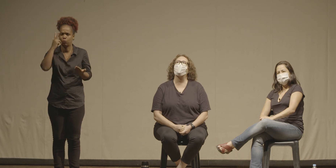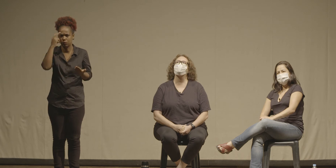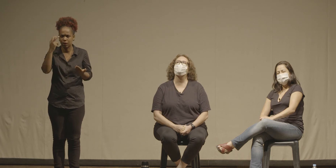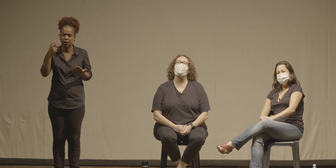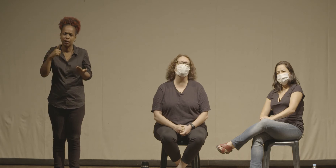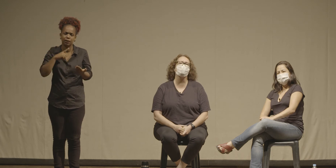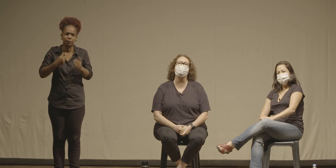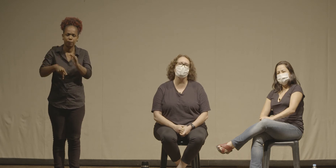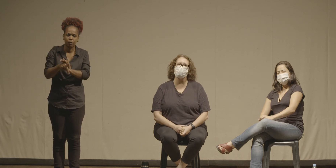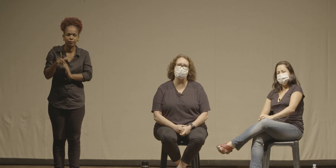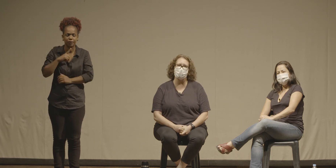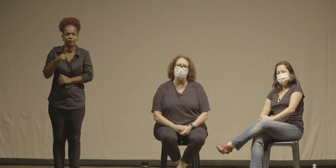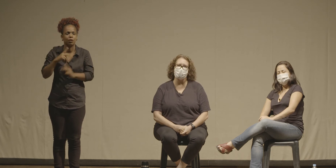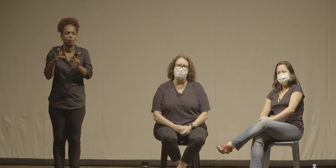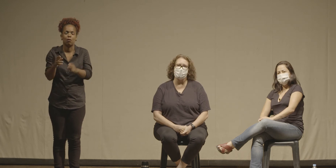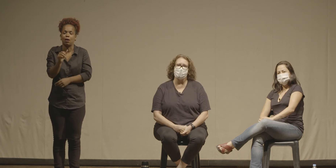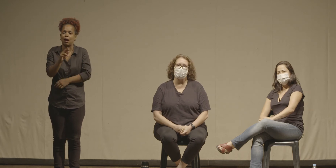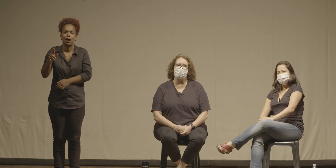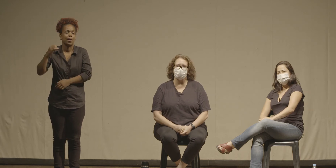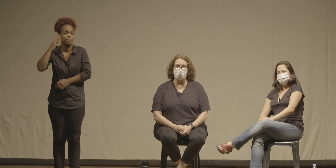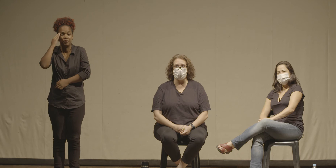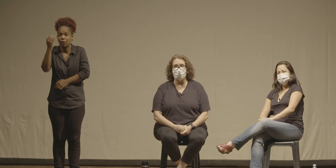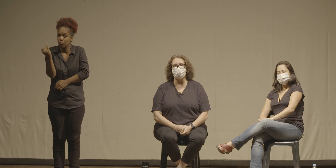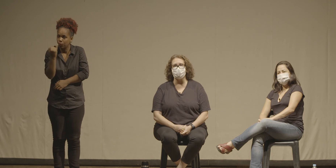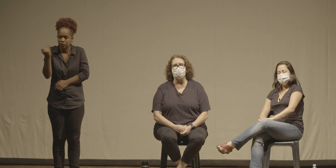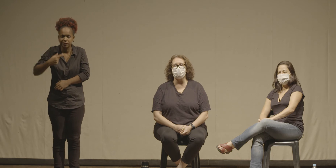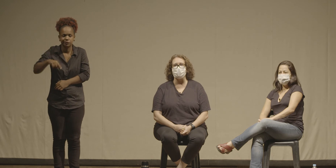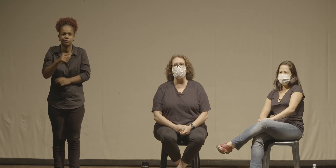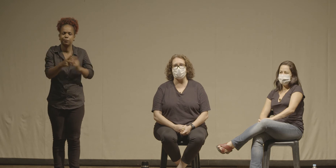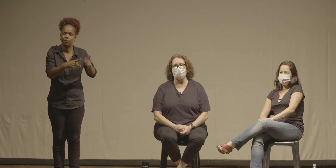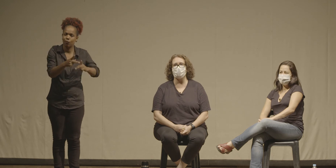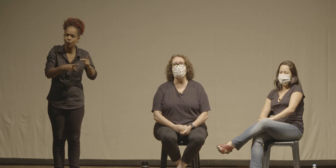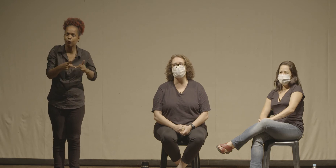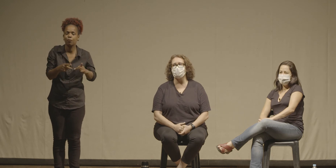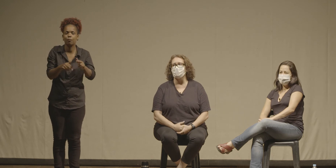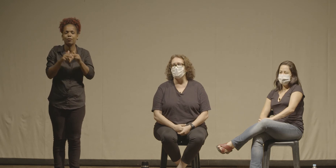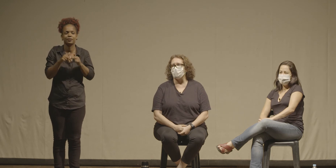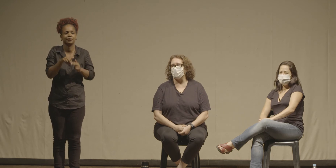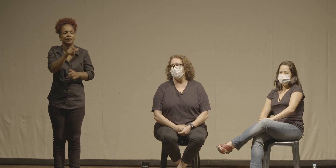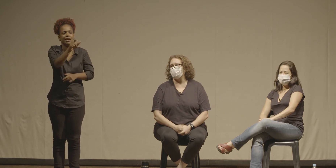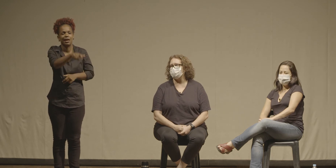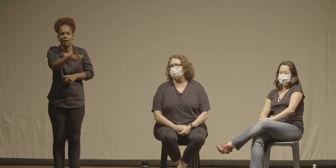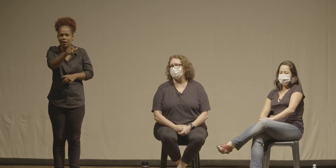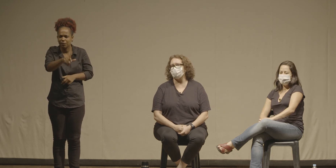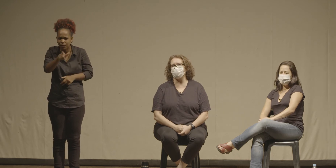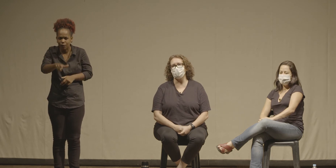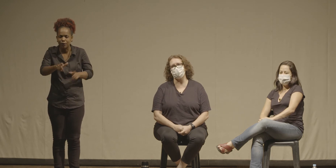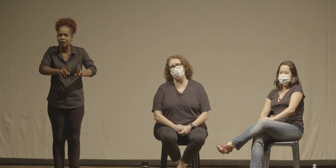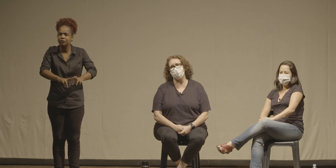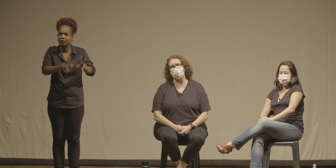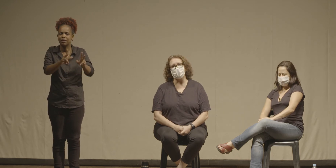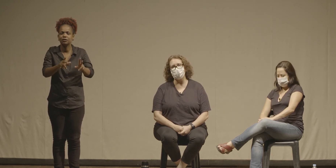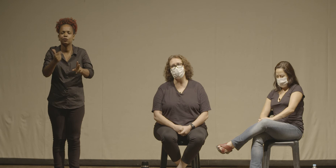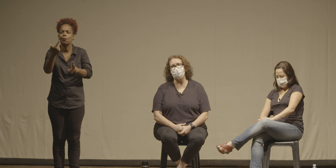faz parte do ar que você respira e de um povo, né? Porque o povo ele se diferencia